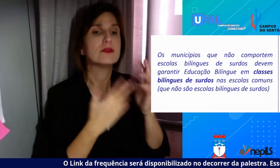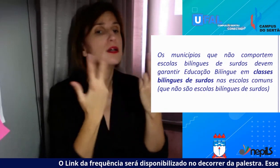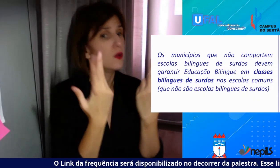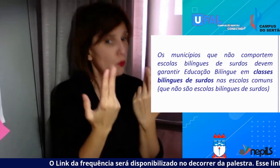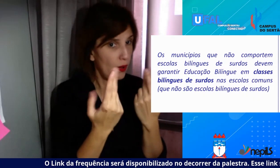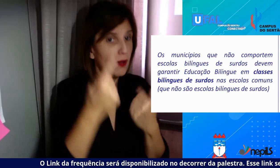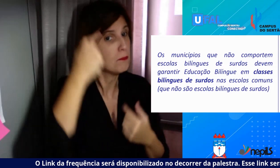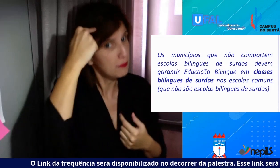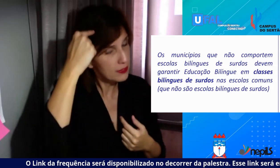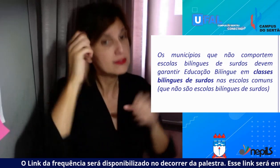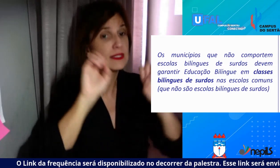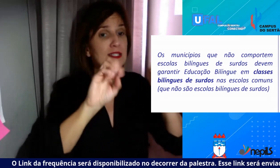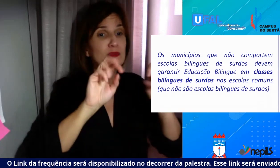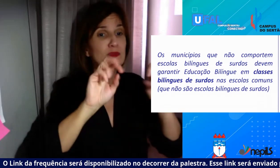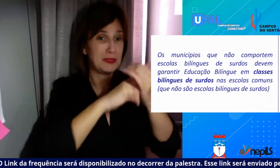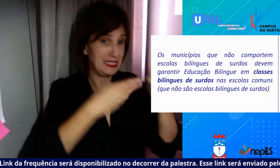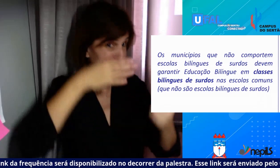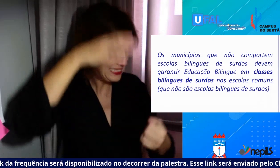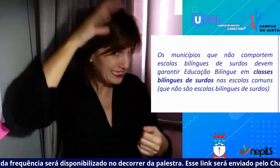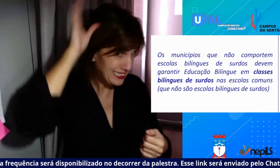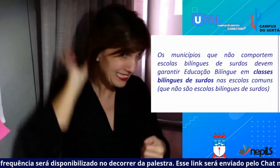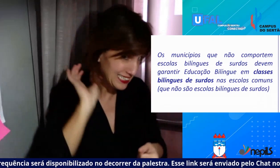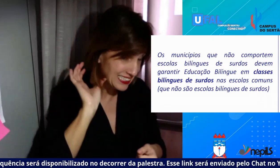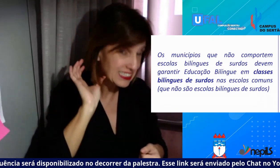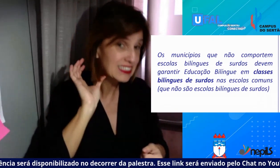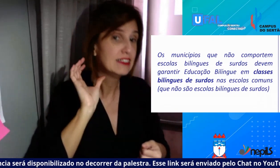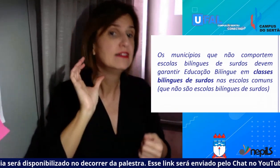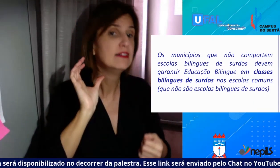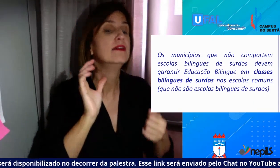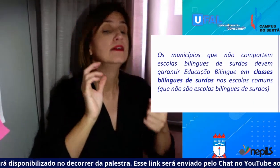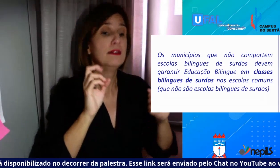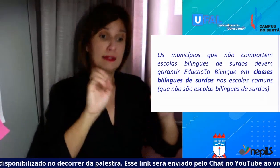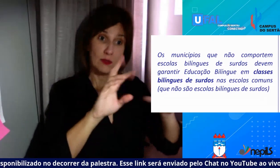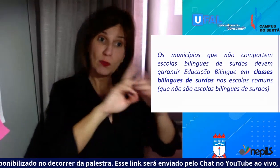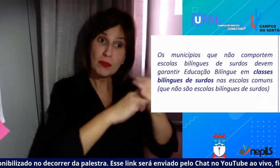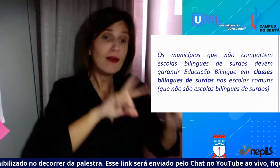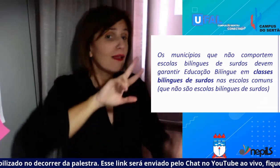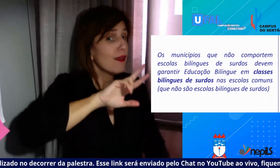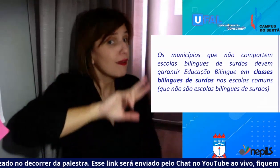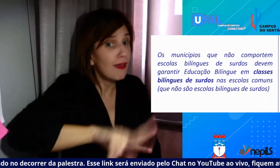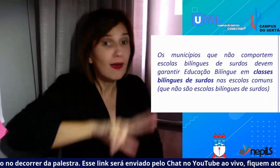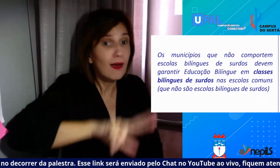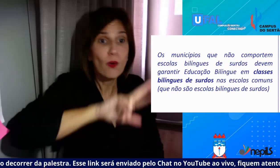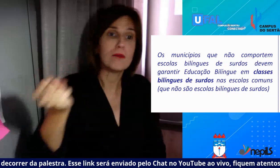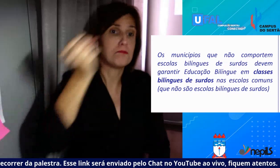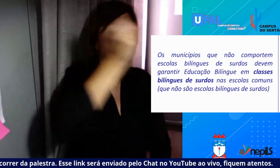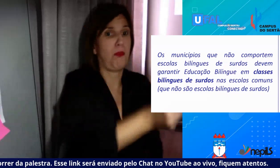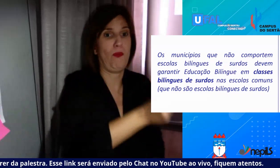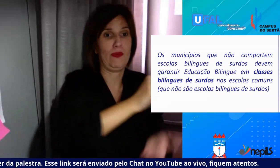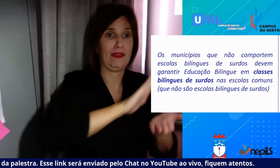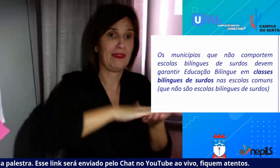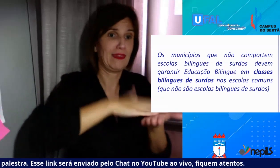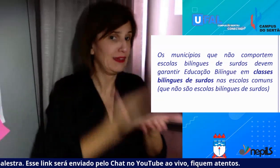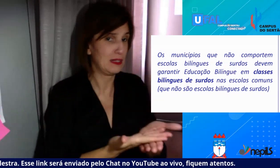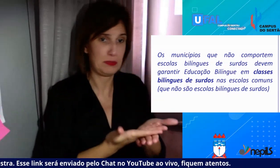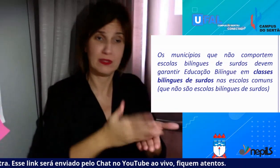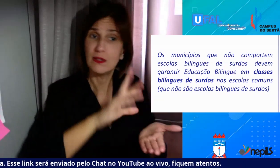bilíngues nas suas regiões, nas suas cidades, e são aquelas onde o aluno